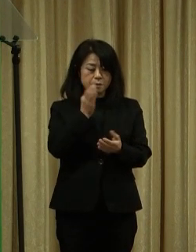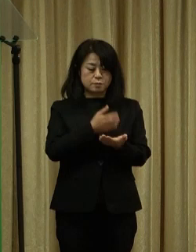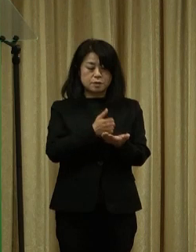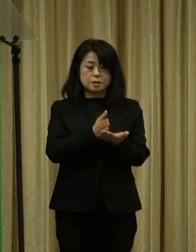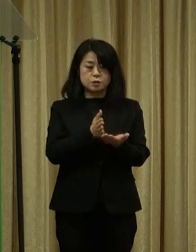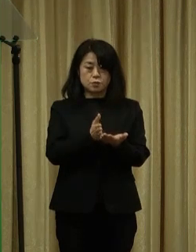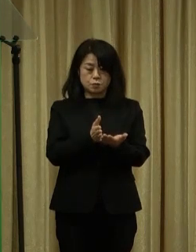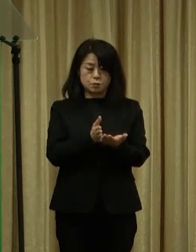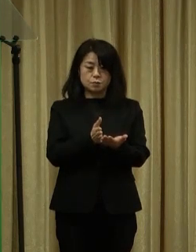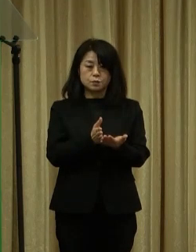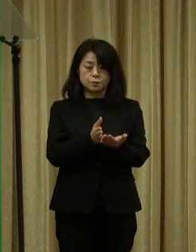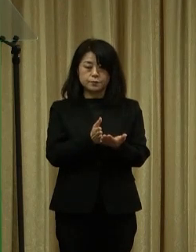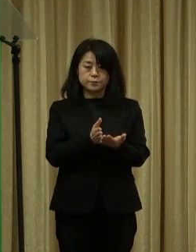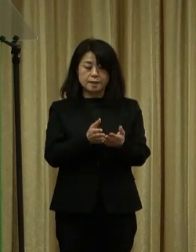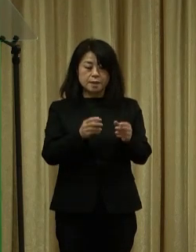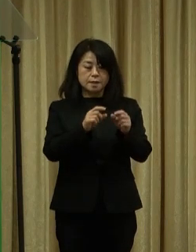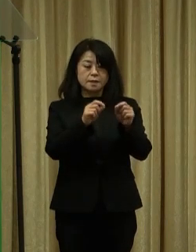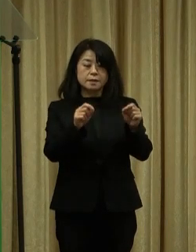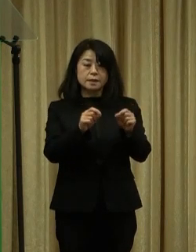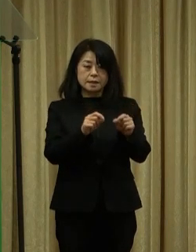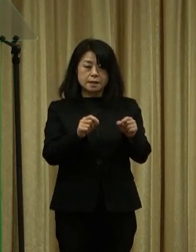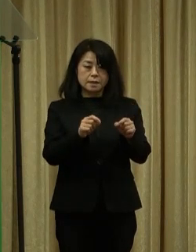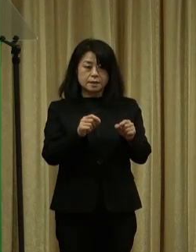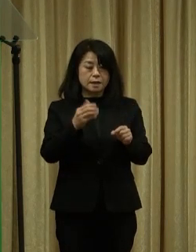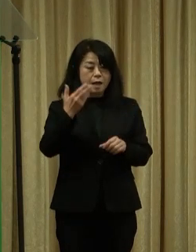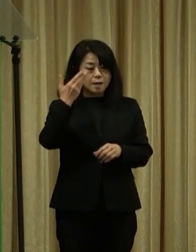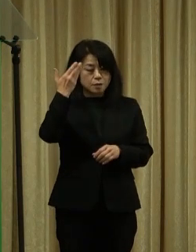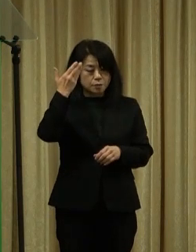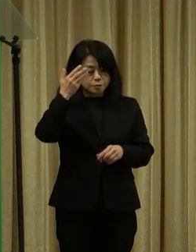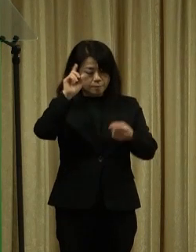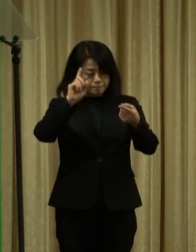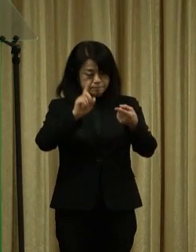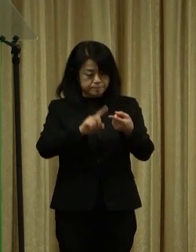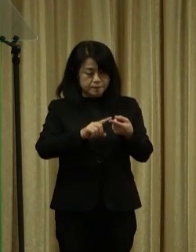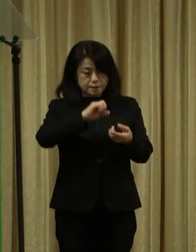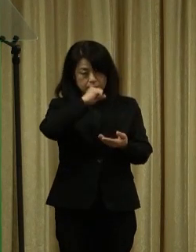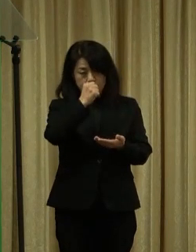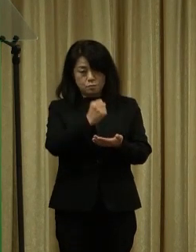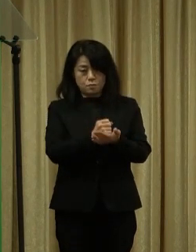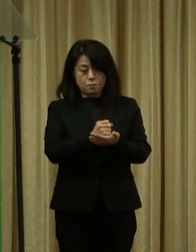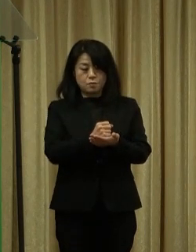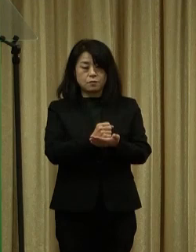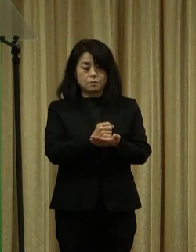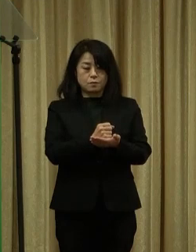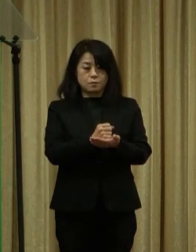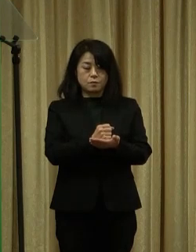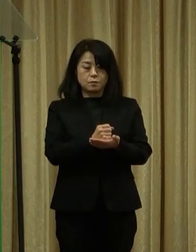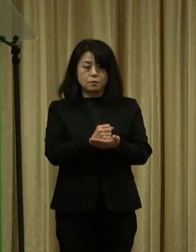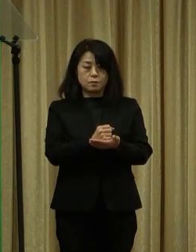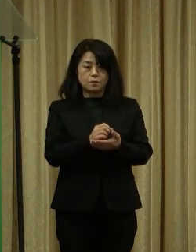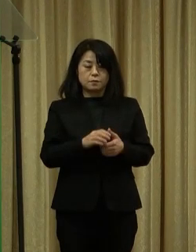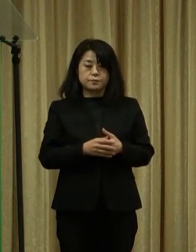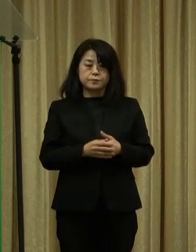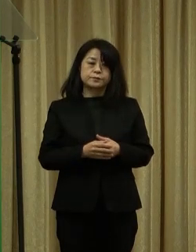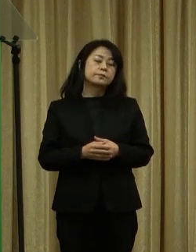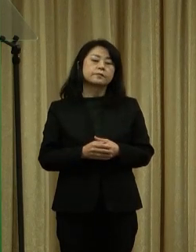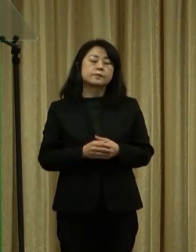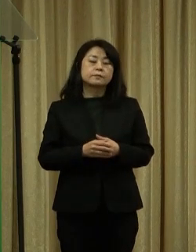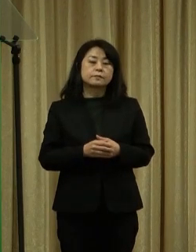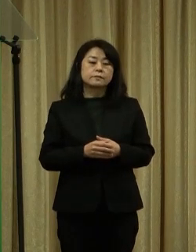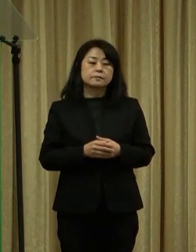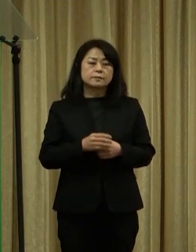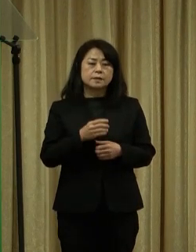結果的に予想通りの展開になっていまして、今やはり、もう異常気象とは言えないぐらい